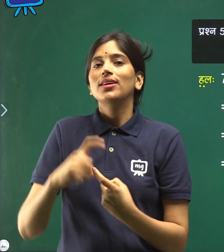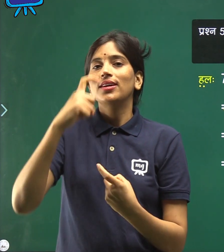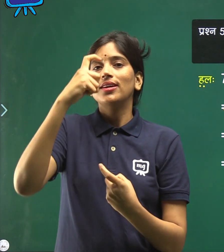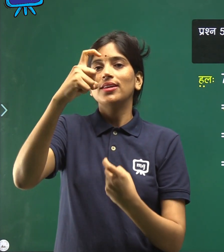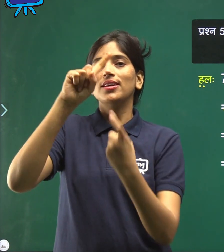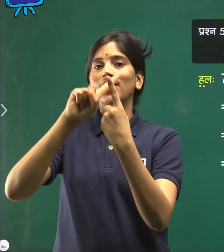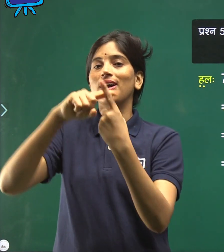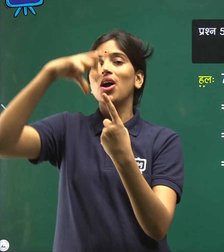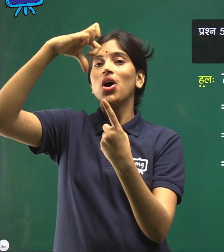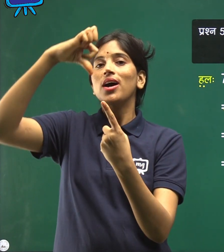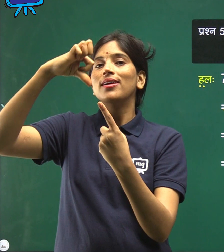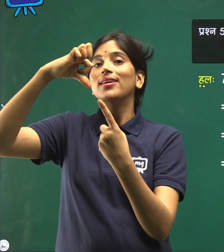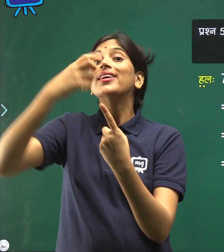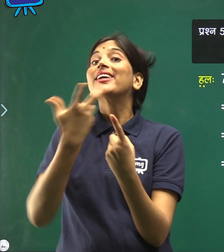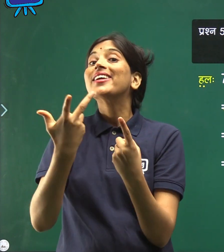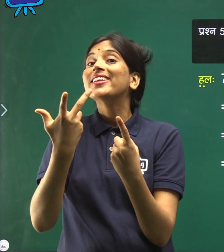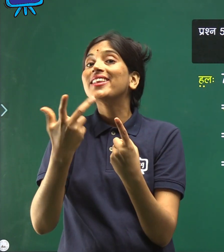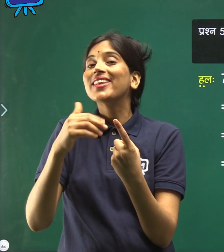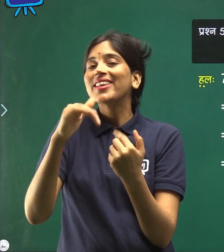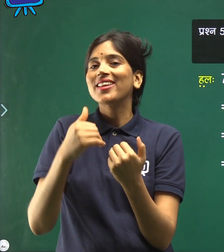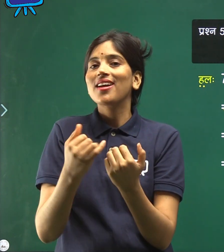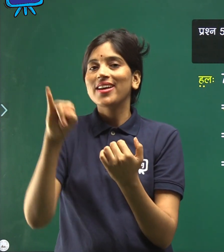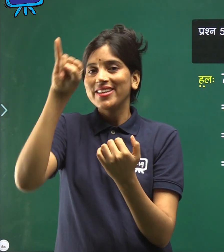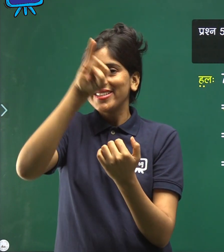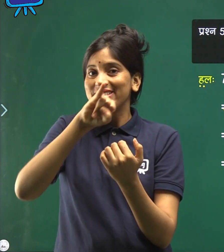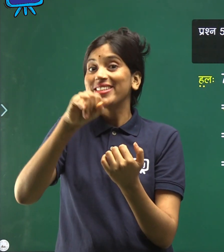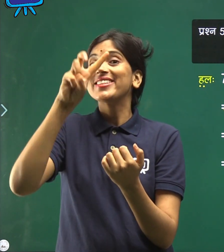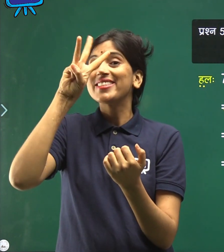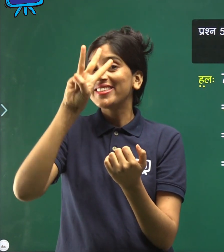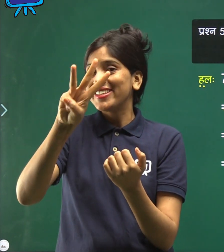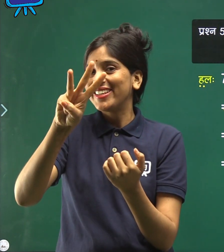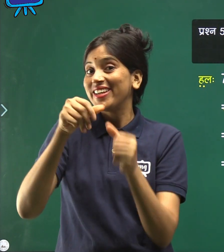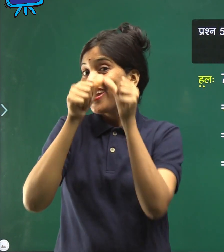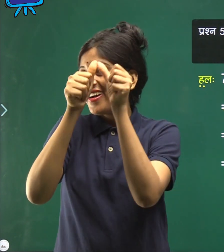7 गुणा 9 किया तो कितने आएगा? 63।